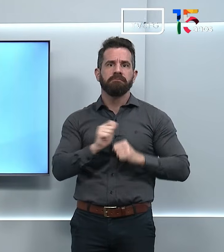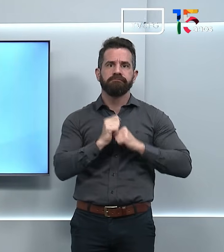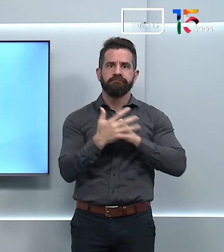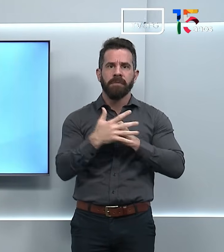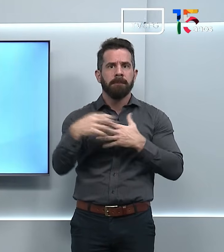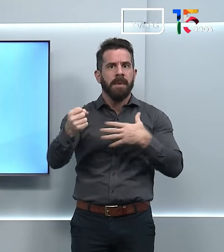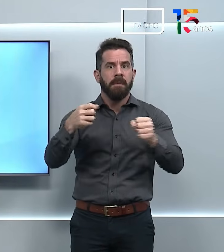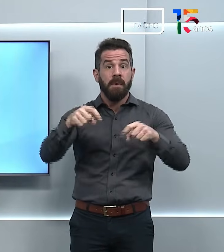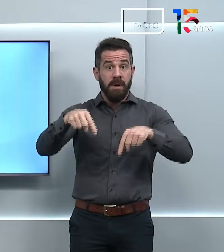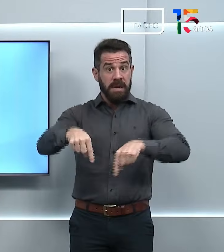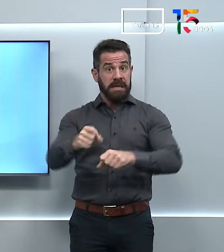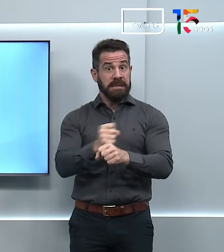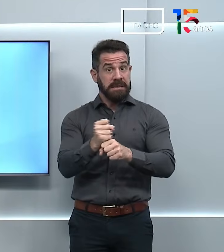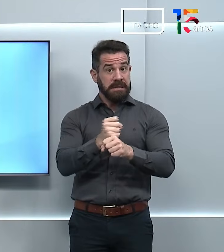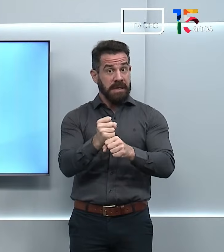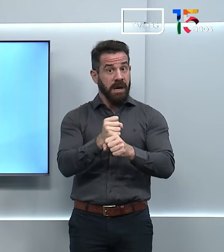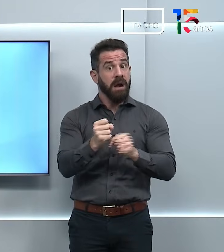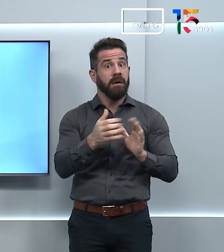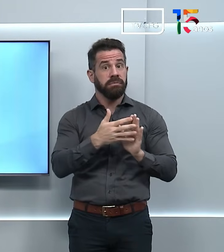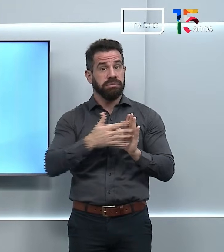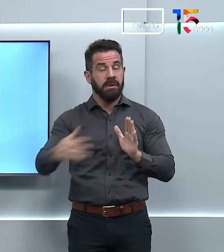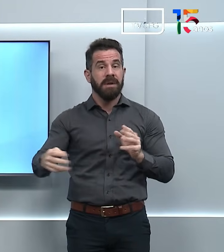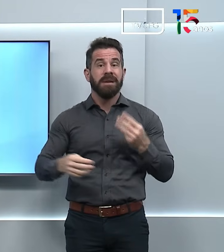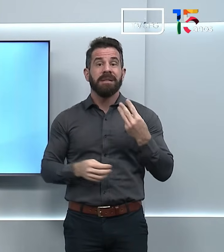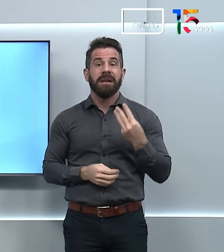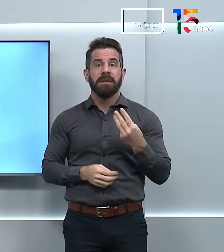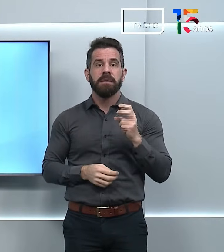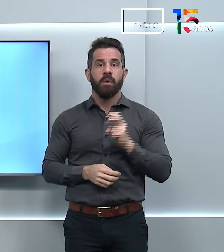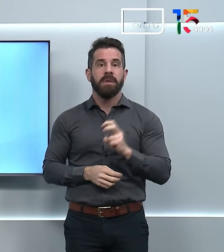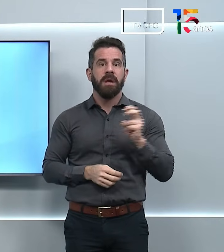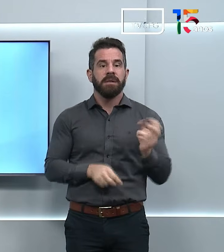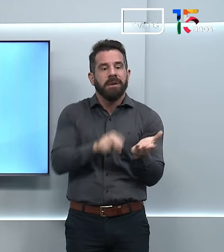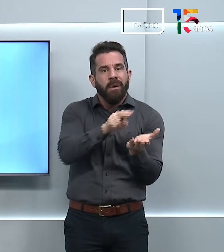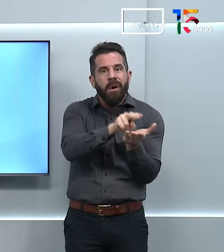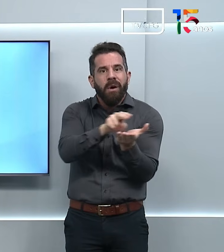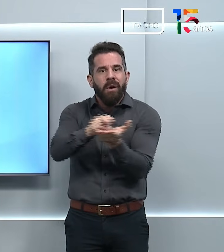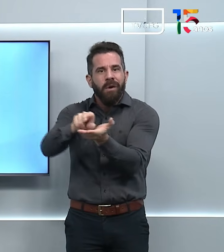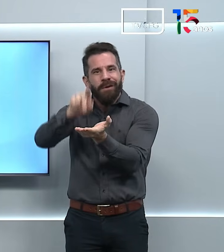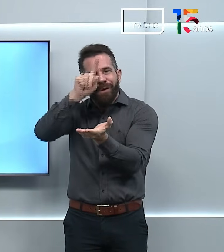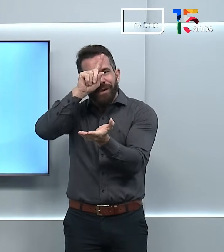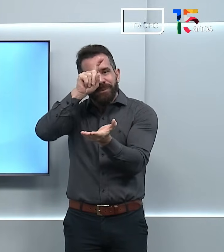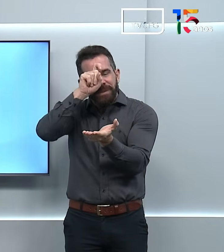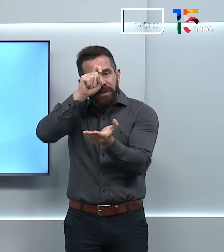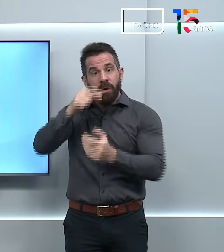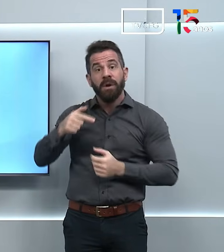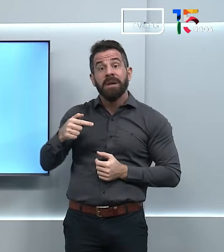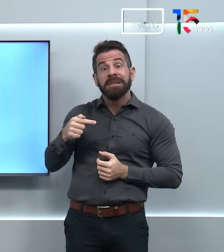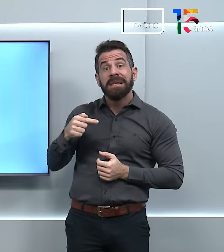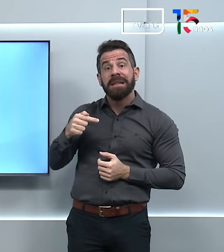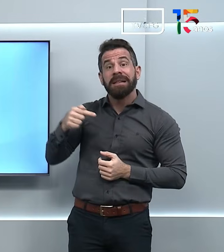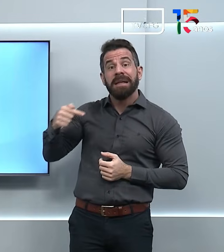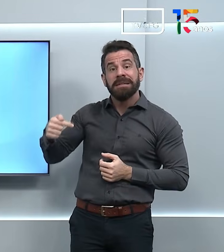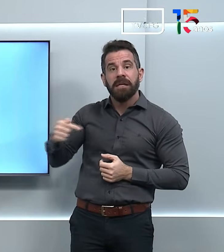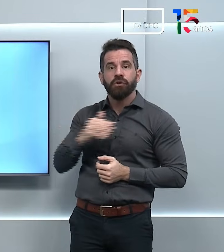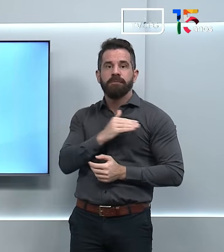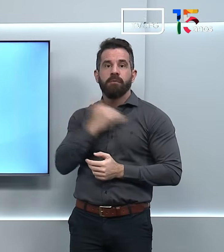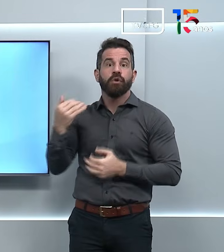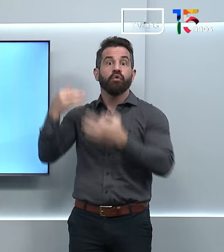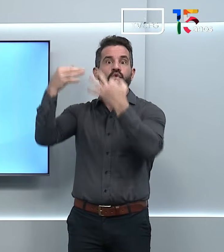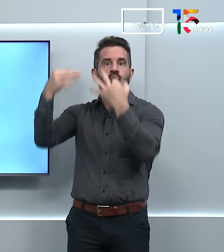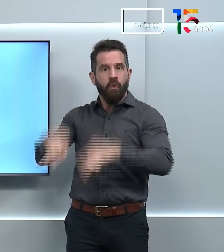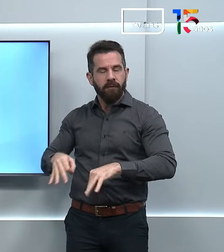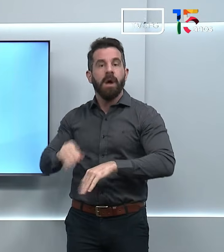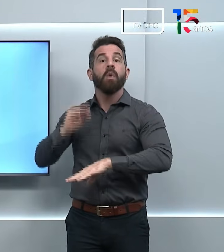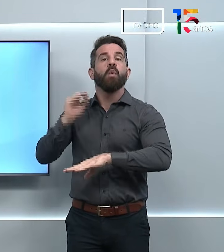nesse ano. Foram 355 internações hospitalares e 77 mortes confirmadas.